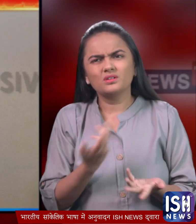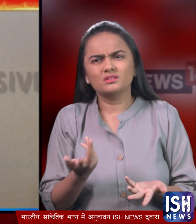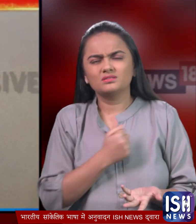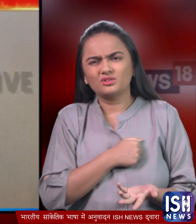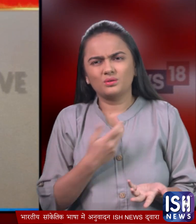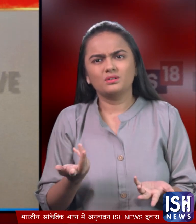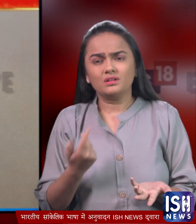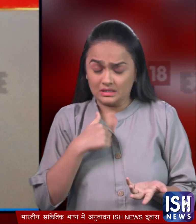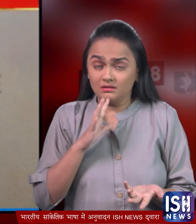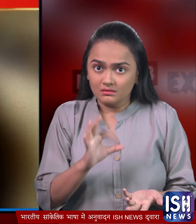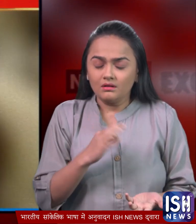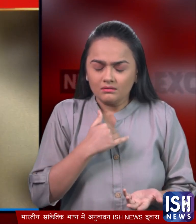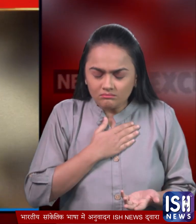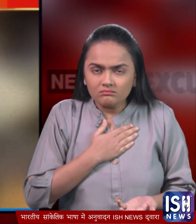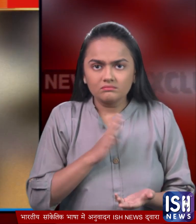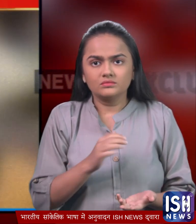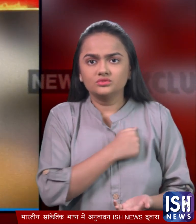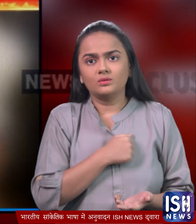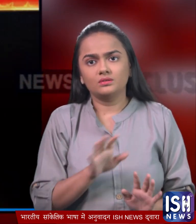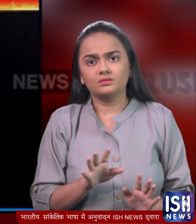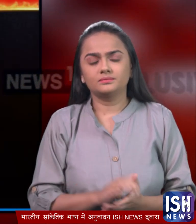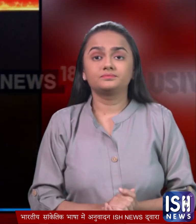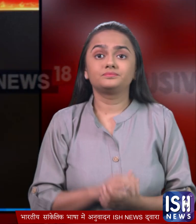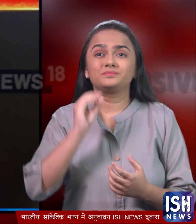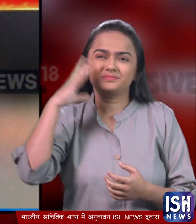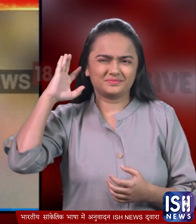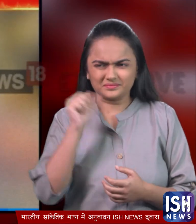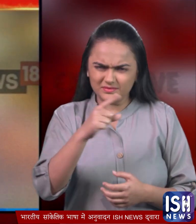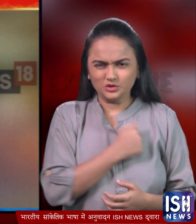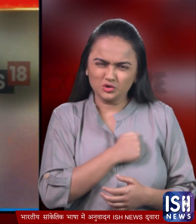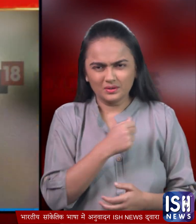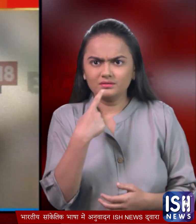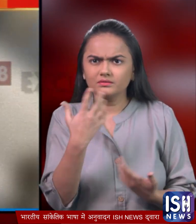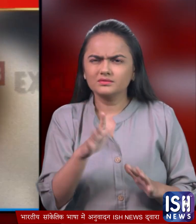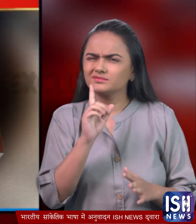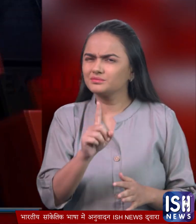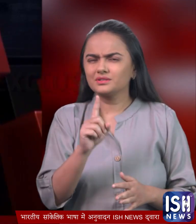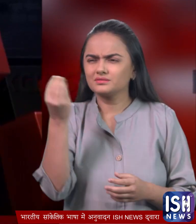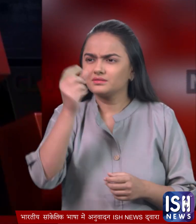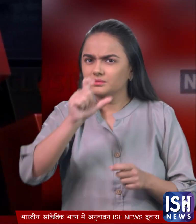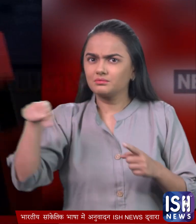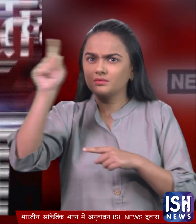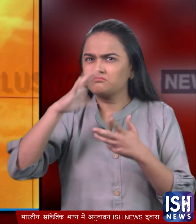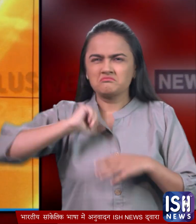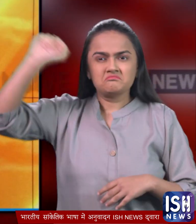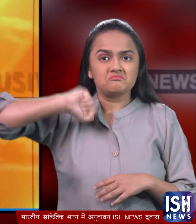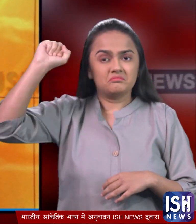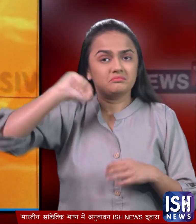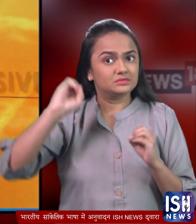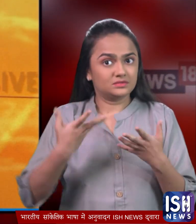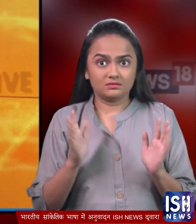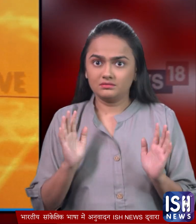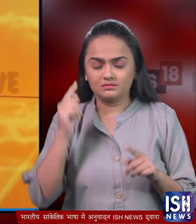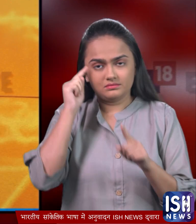सॉरी, दिल से माफी मांगता हूं। खबर है कि उनके माफी मांग लेने के बावजूद कई जगहों पर उनका विरोध शुरू हो गया। महाराष्ट्र के नागपुर